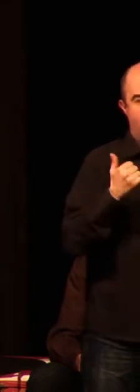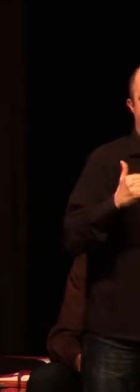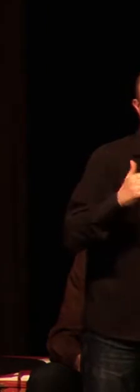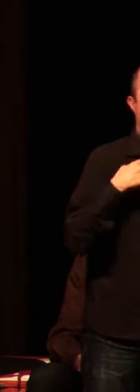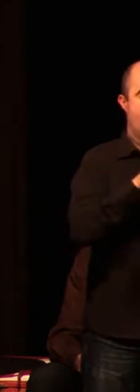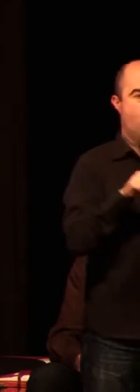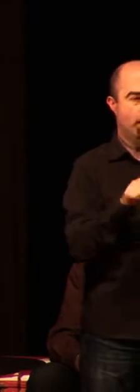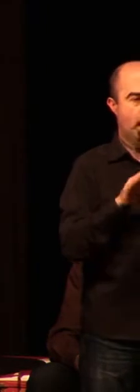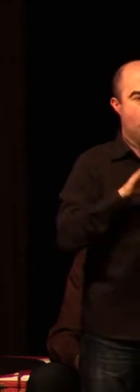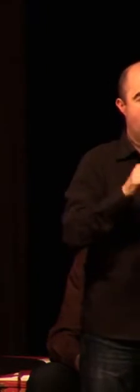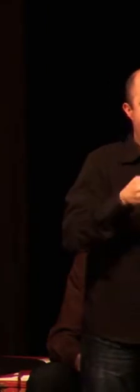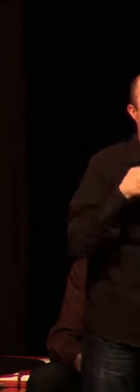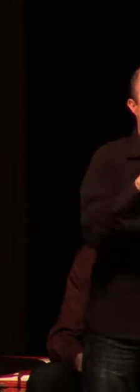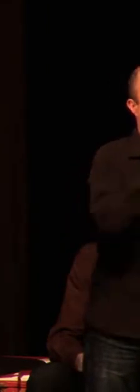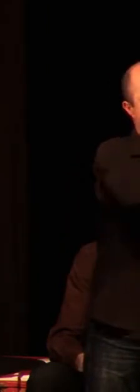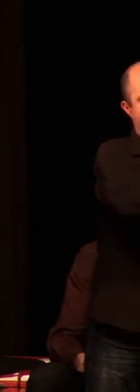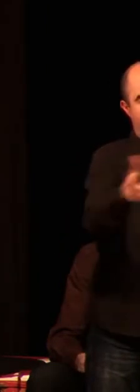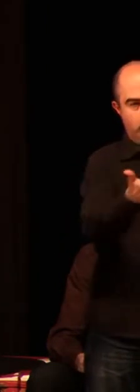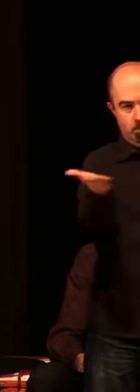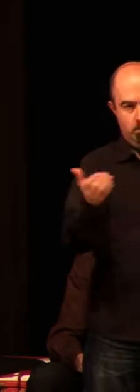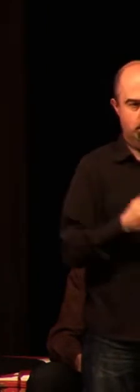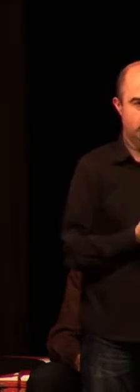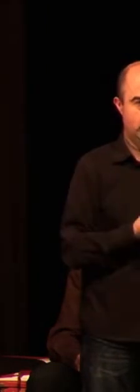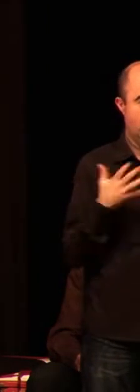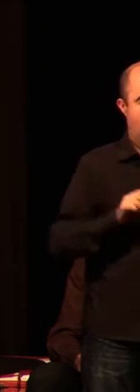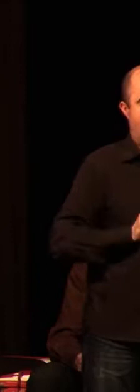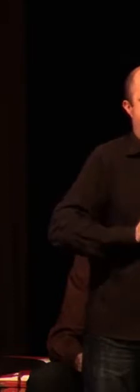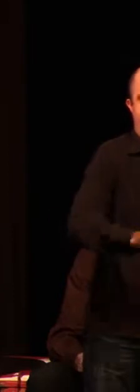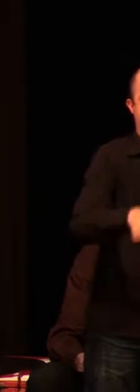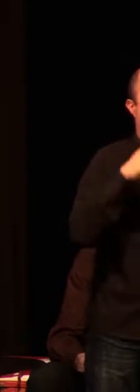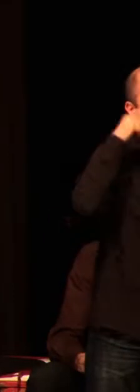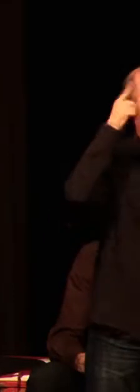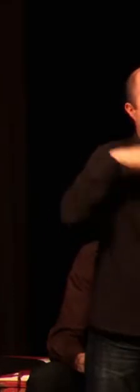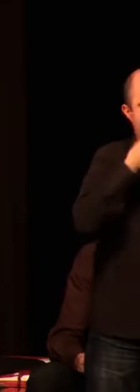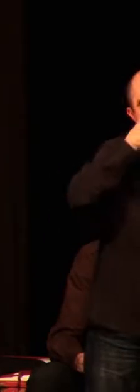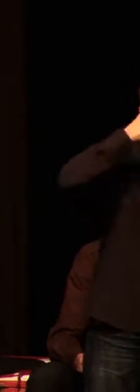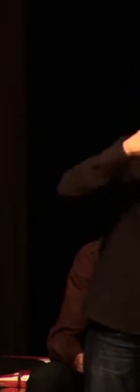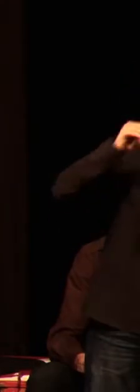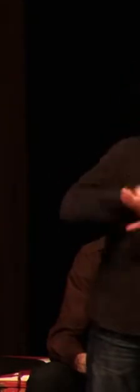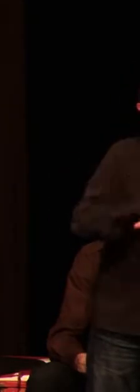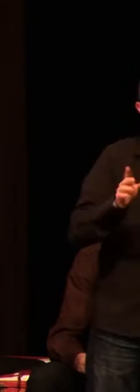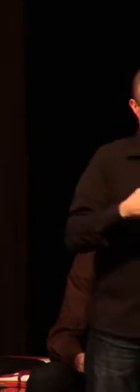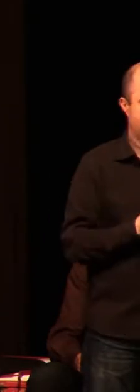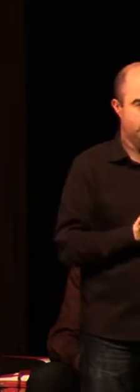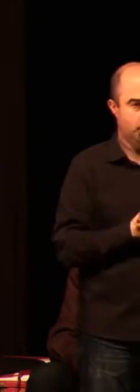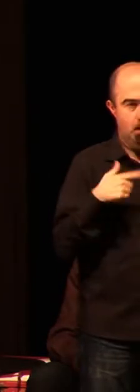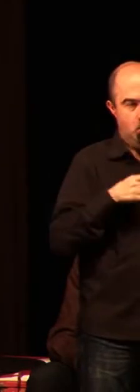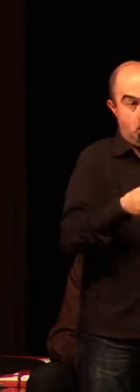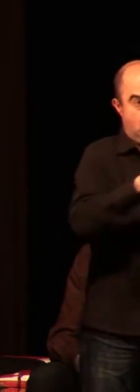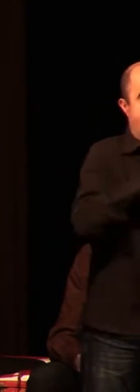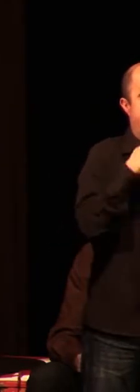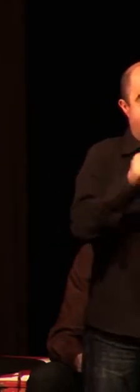la política per a la gent i de la gent, i abandonar definitivament la cultura de la delegació. Això és radicalitzar